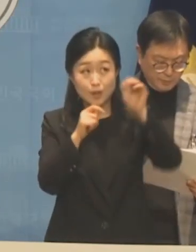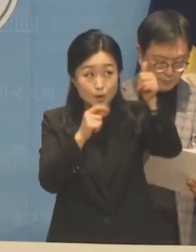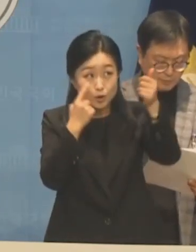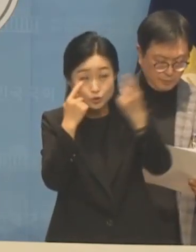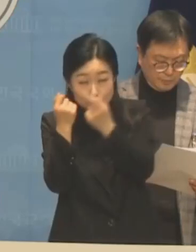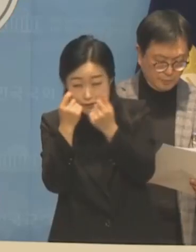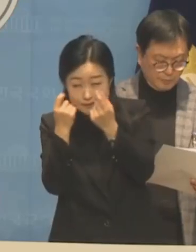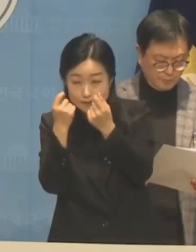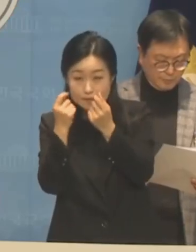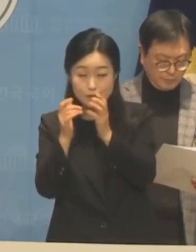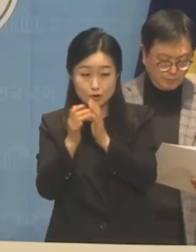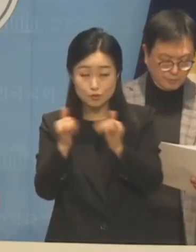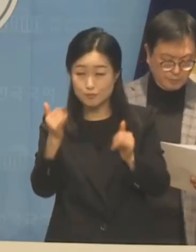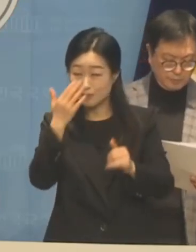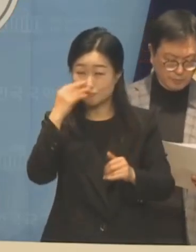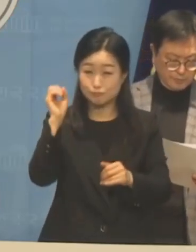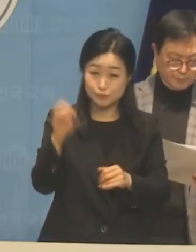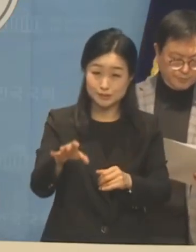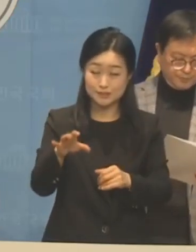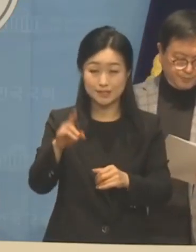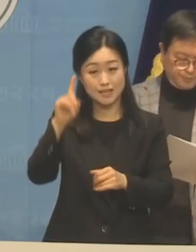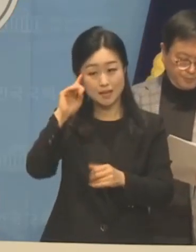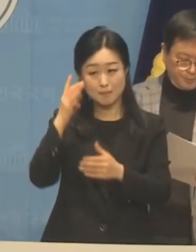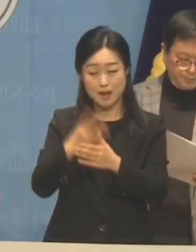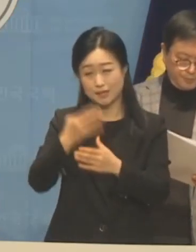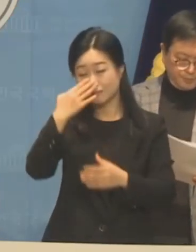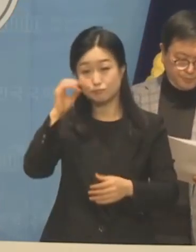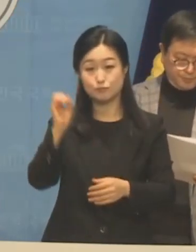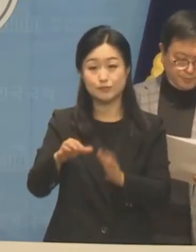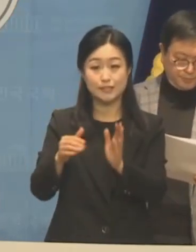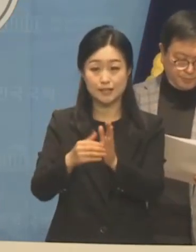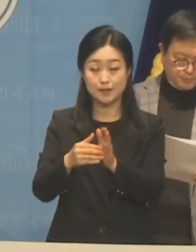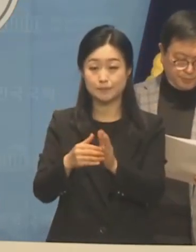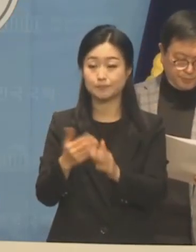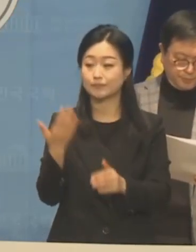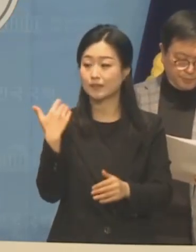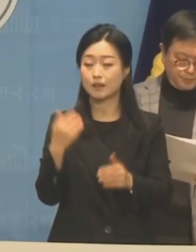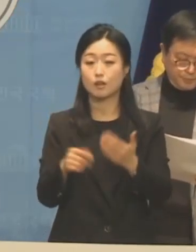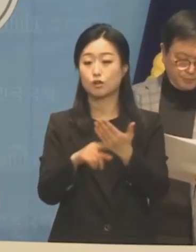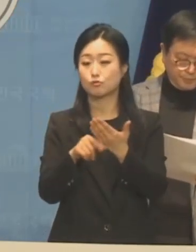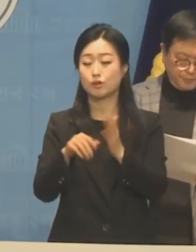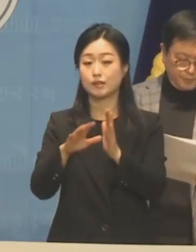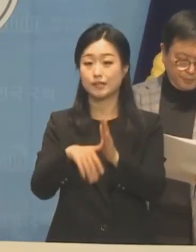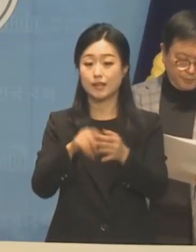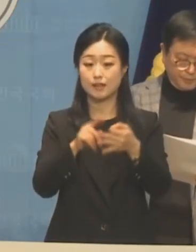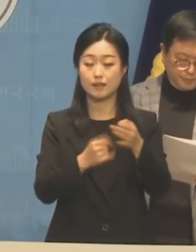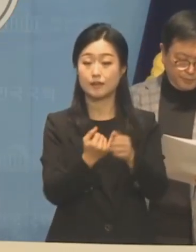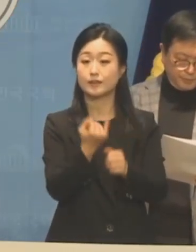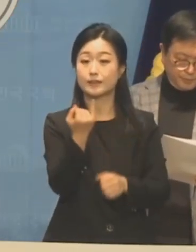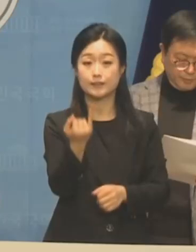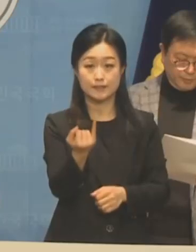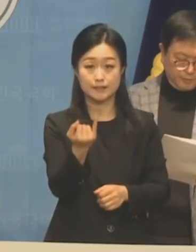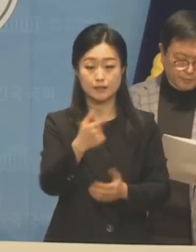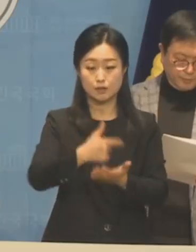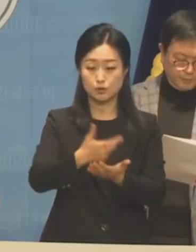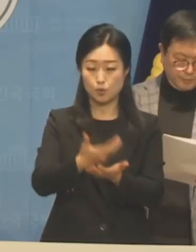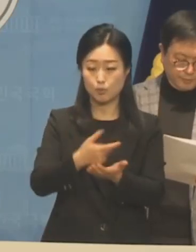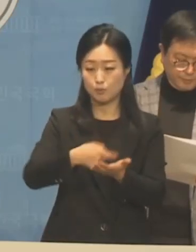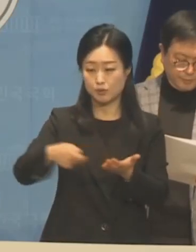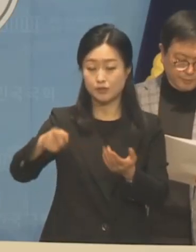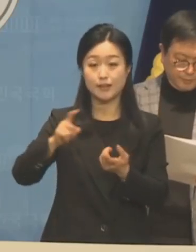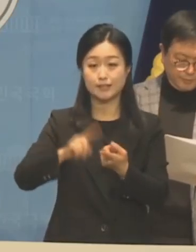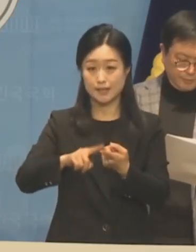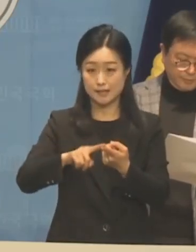나서며 국민을 우롱하고 학계를 무시하였다. 지난해 9월 김 여사 논문 표절에